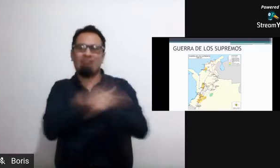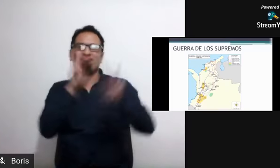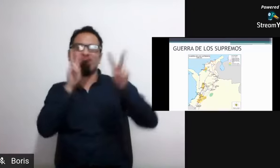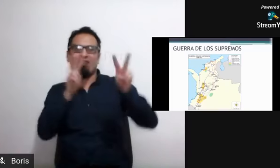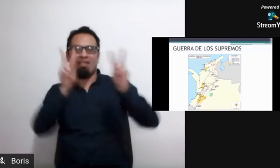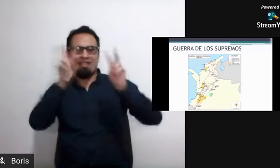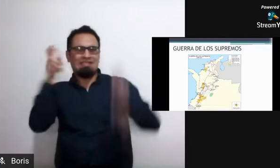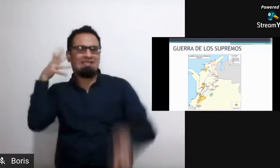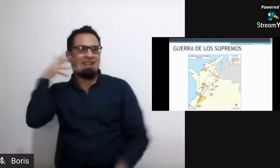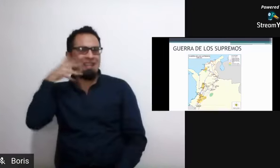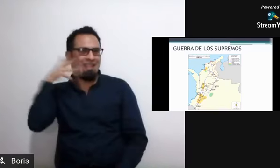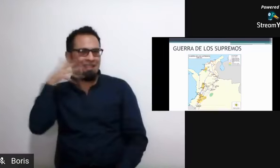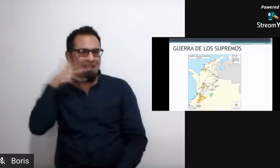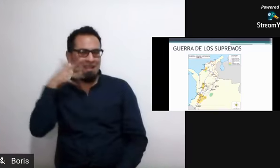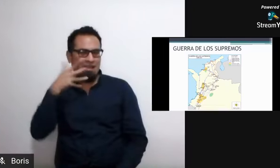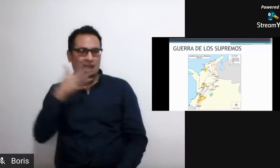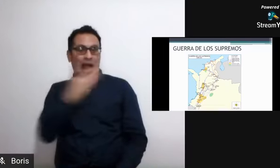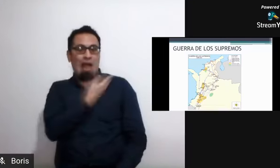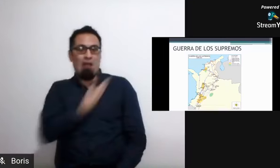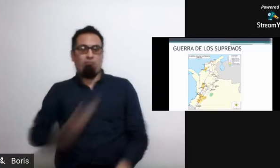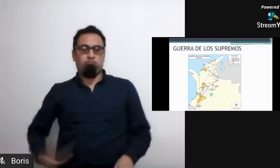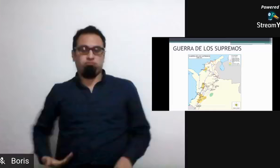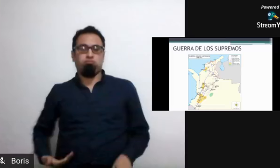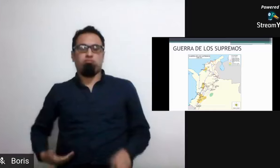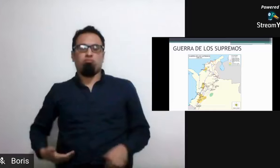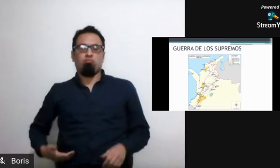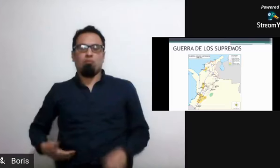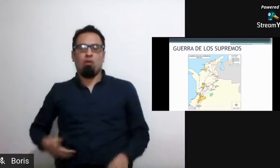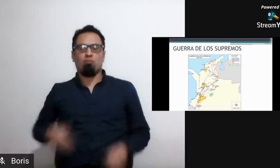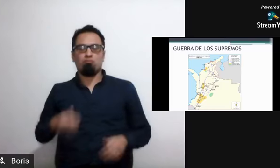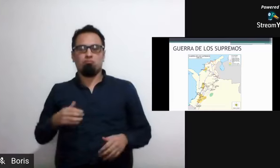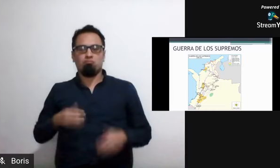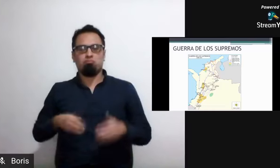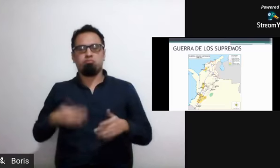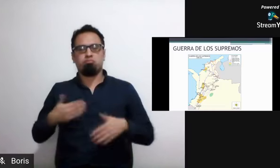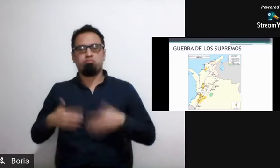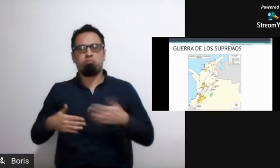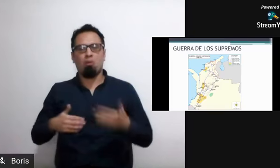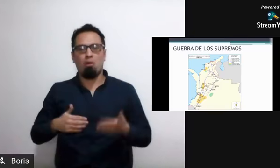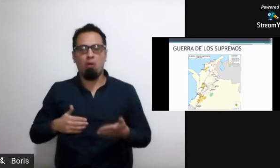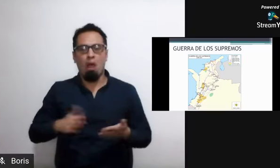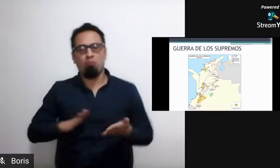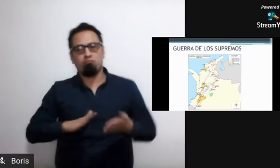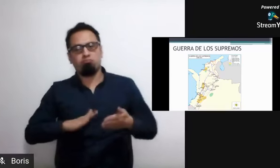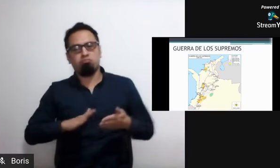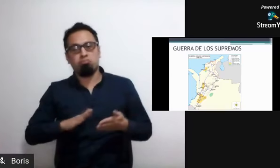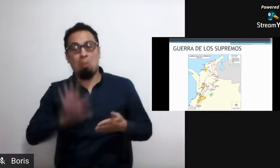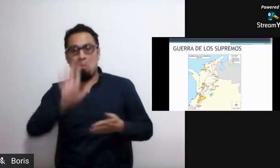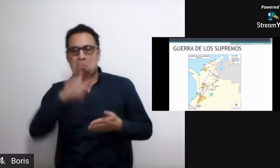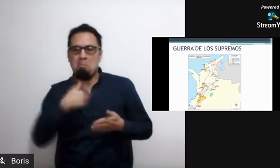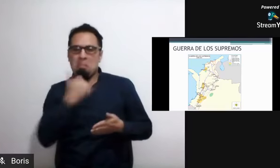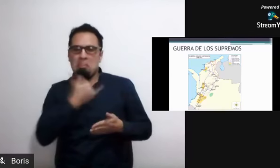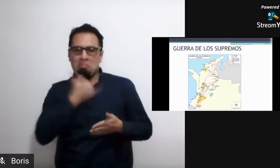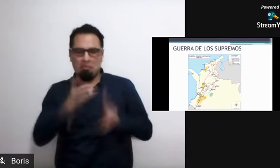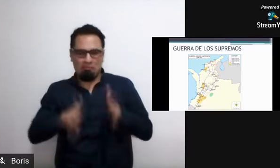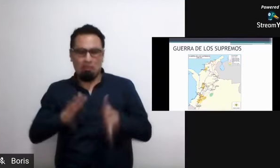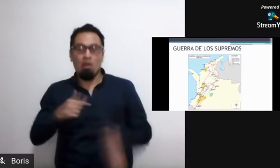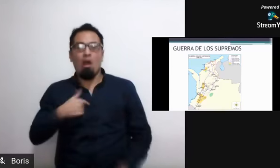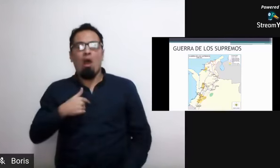De pronto, algunos de ustedes recuerdan cuando hablábamos del periodo en el cual Santander, el general Santander, fue presidente,